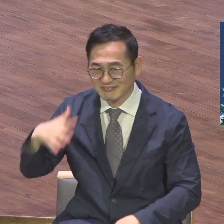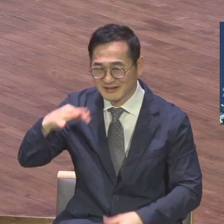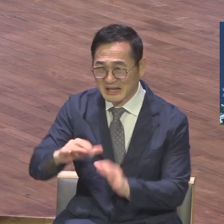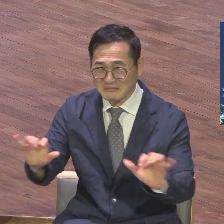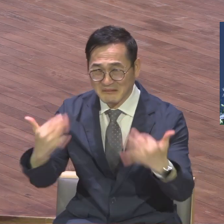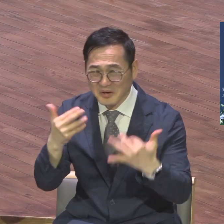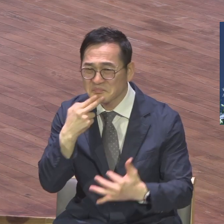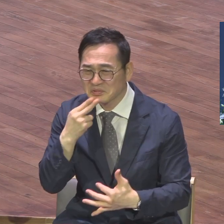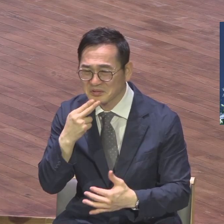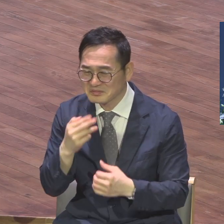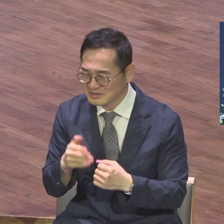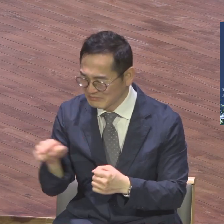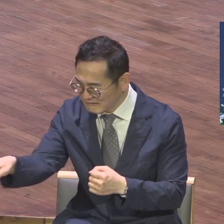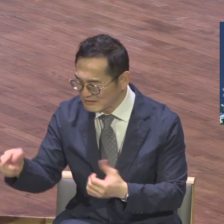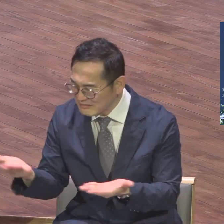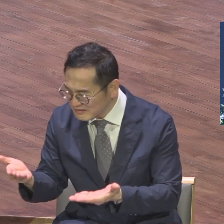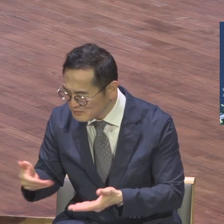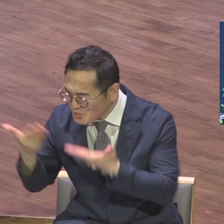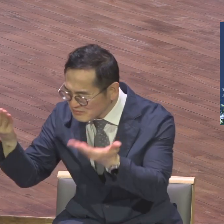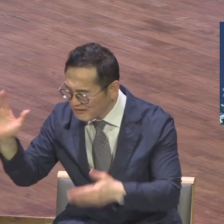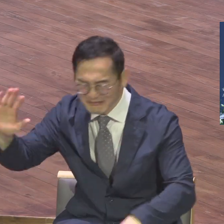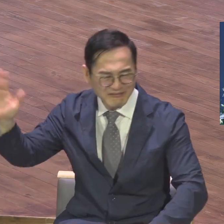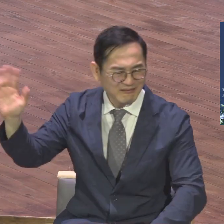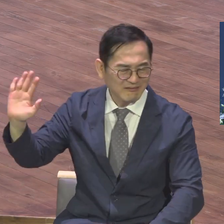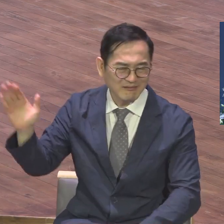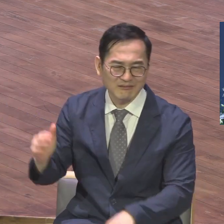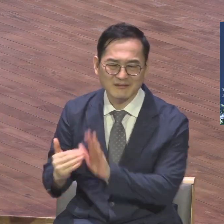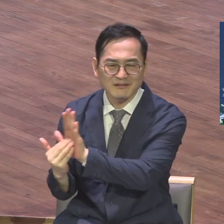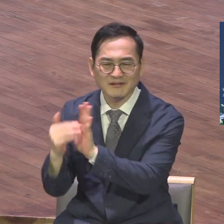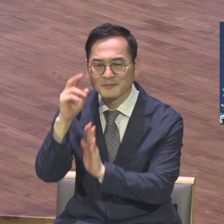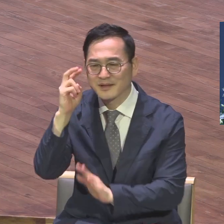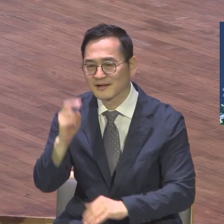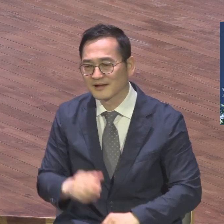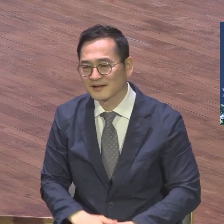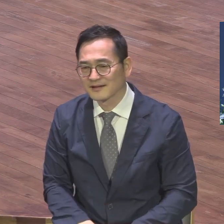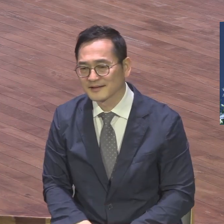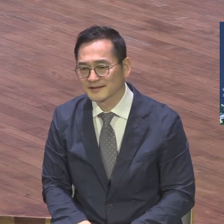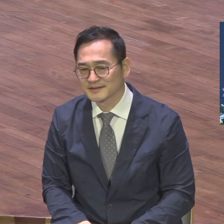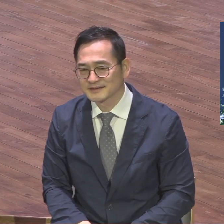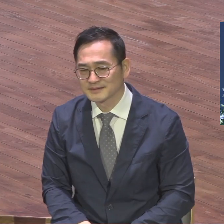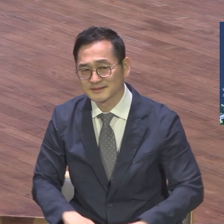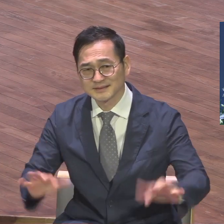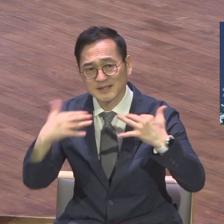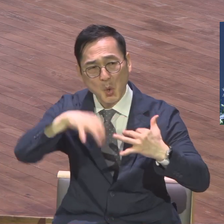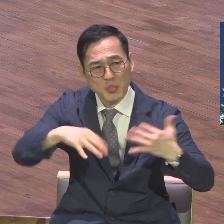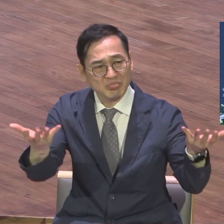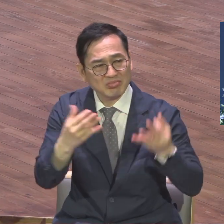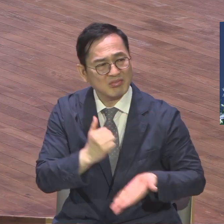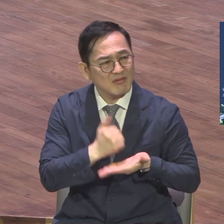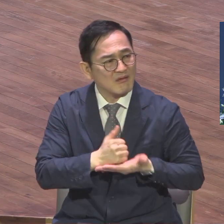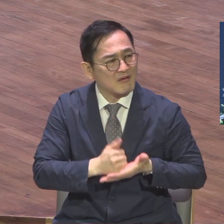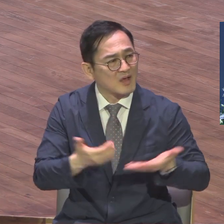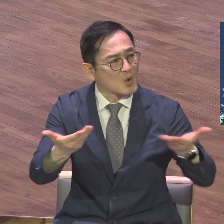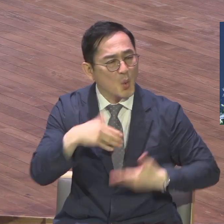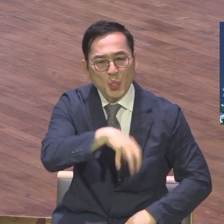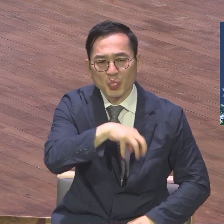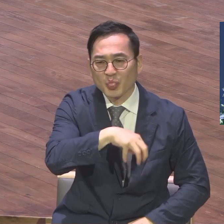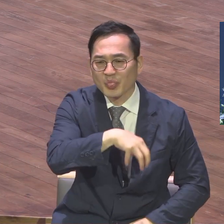사람들도 안 알아는데 왜 내가 그런 데서 시간 보냅니까? 생생되는데 알아주는데 그런 데까지